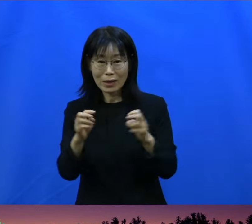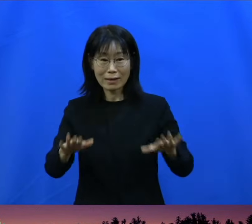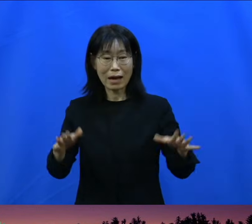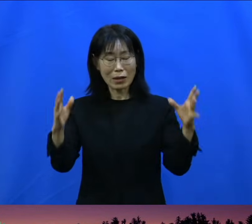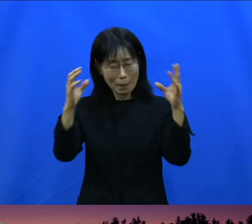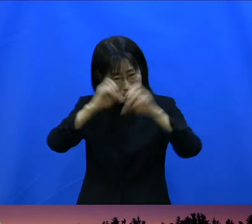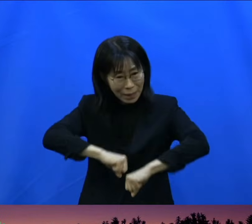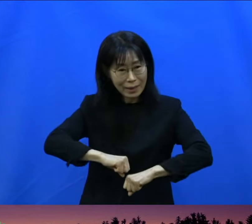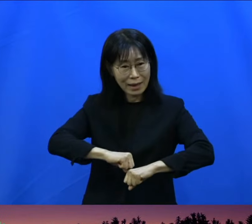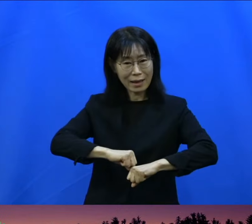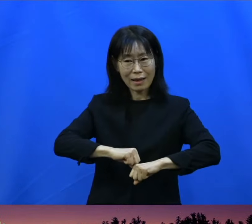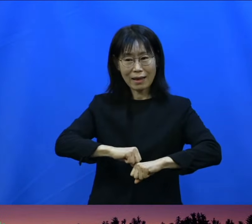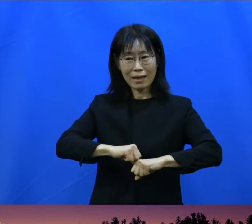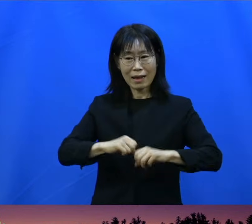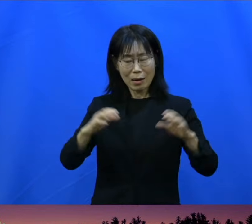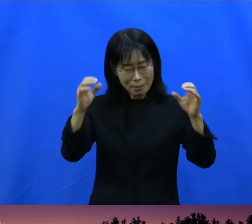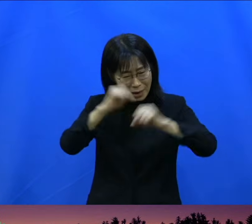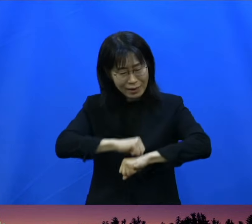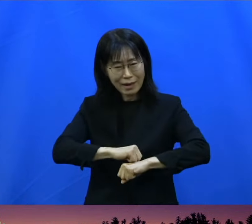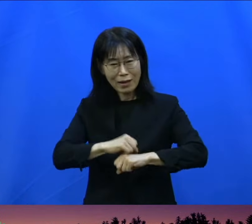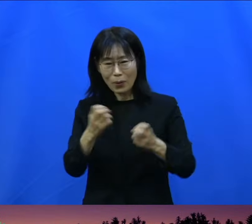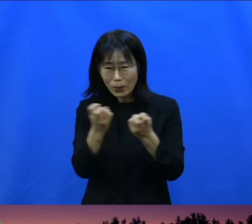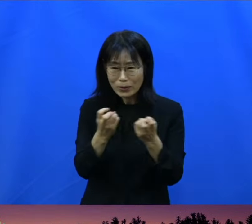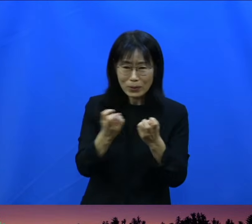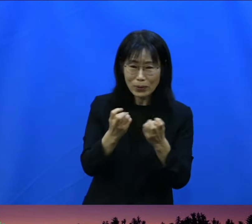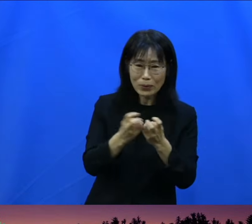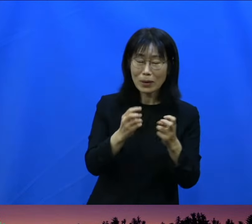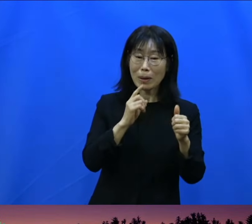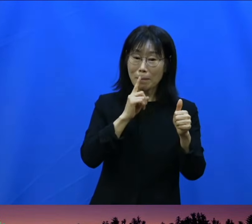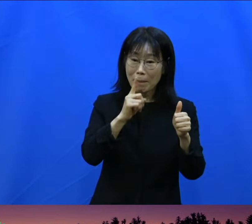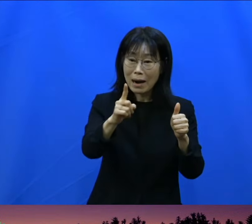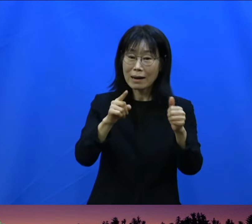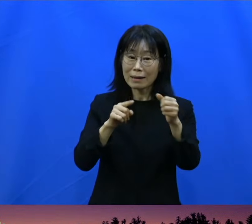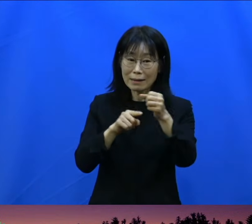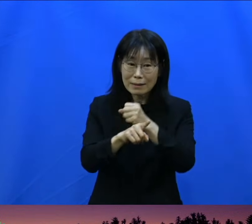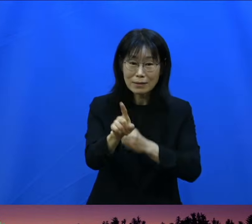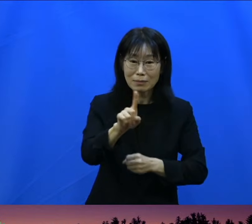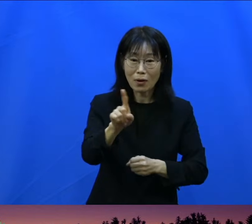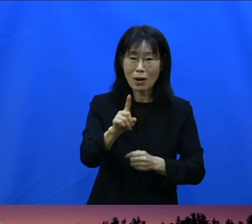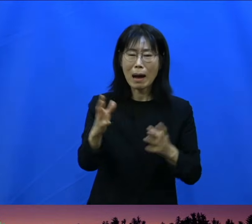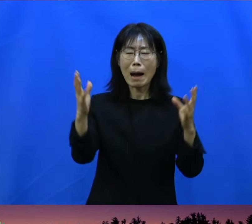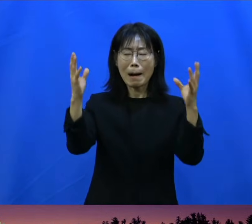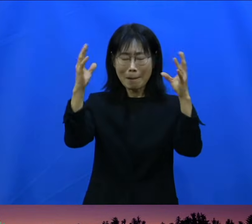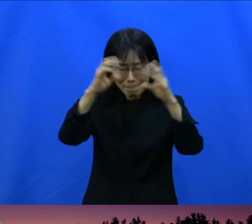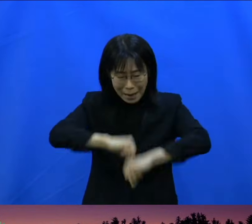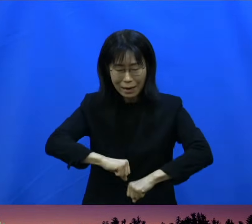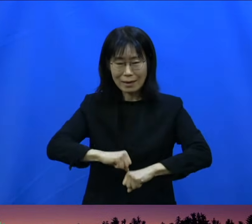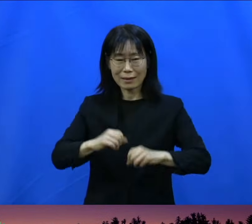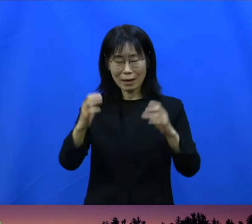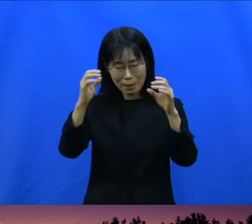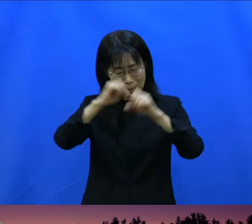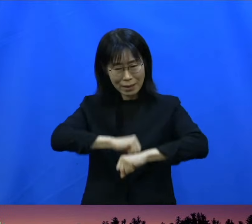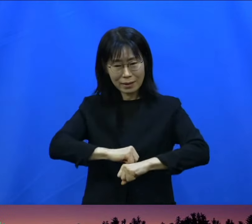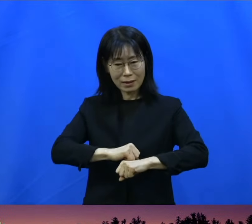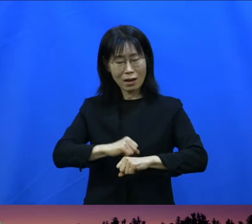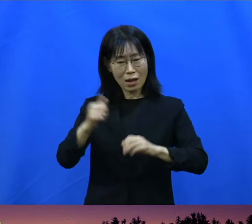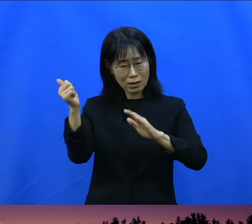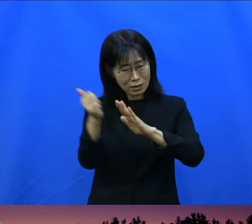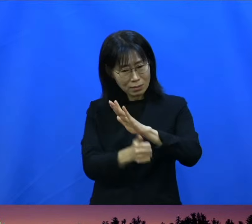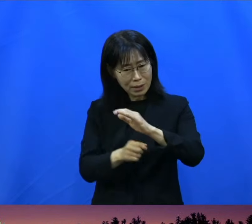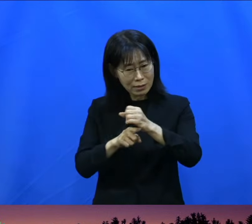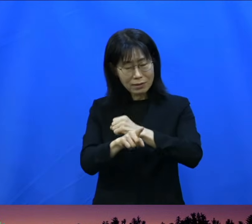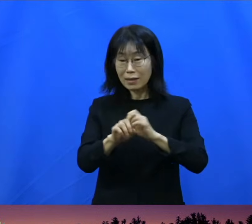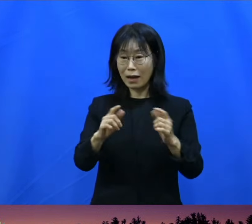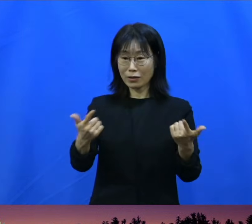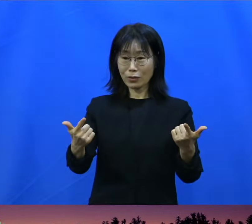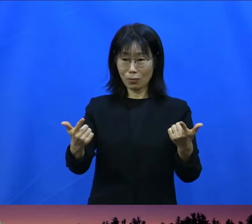나 실패했습니다 이 정도가 아닙니다. 그거 가지고 안 돼요. 여러분, 망했다는 거예요. 실패했으면 또 다시 하면 되지. 그게